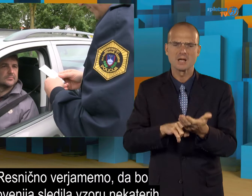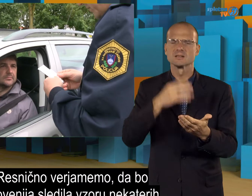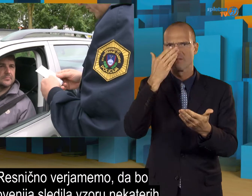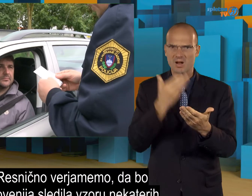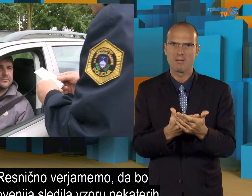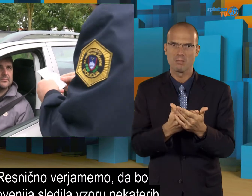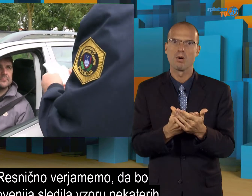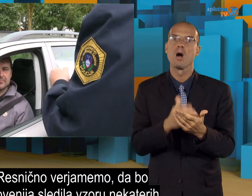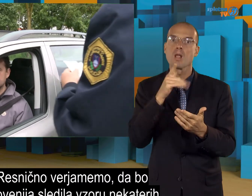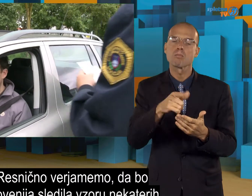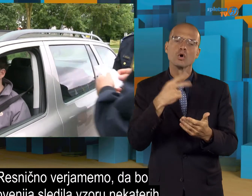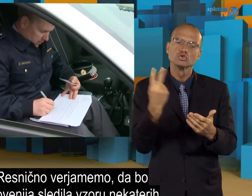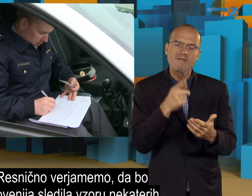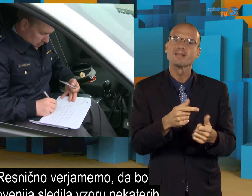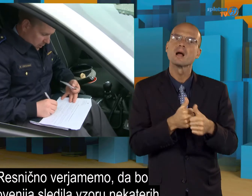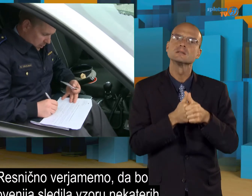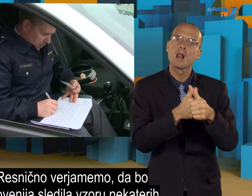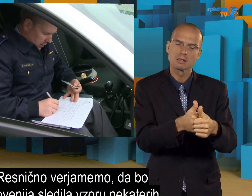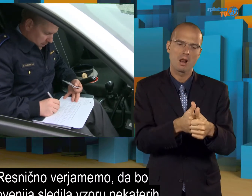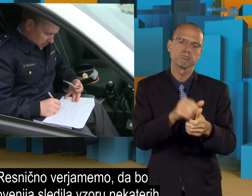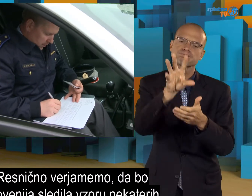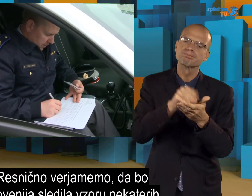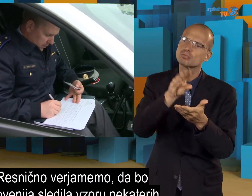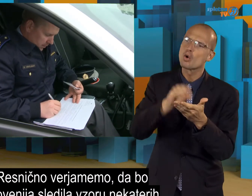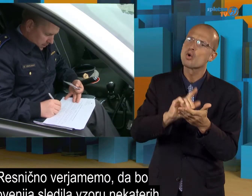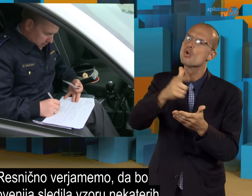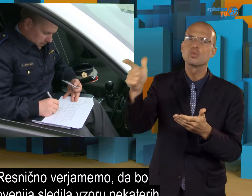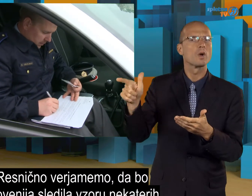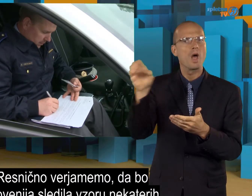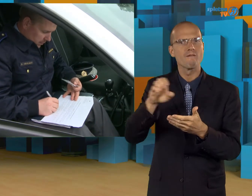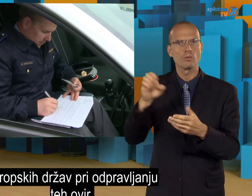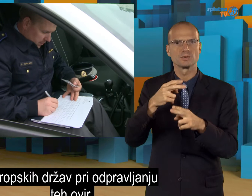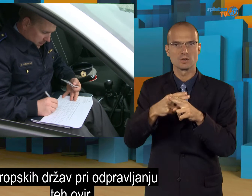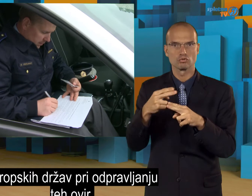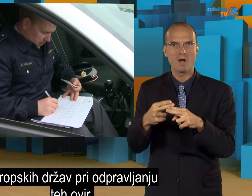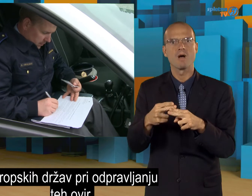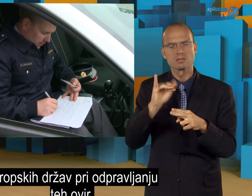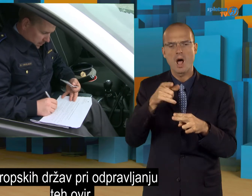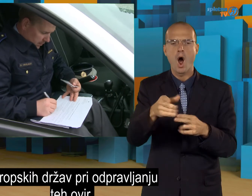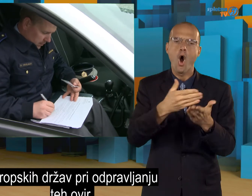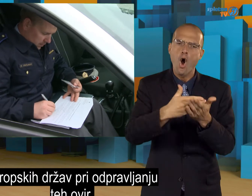Resnično verjamemo, da bo Slovenija sledila vzoru nekaterih evropskih držav pri odpravljanju teh ovir.